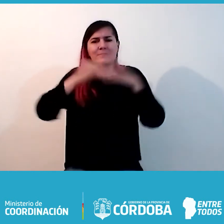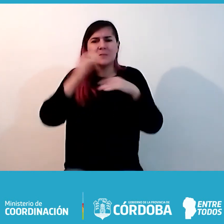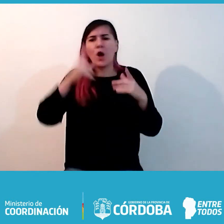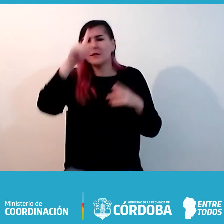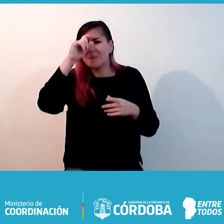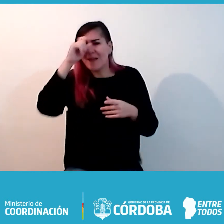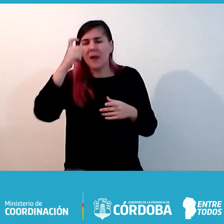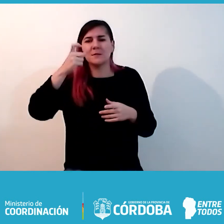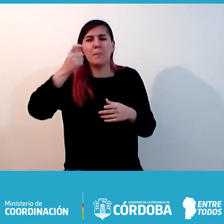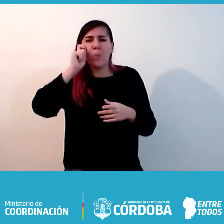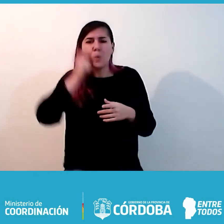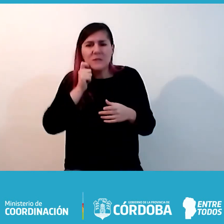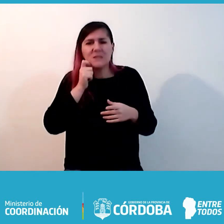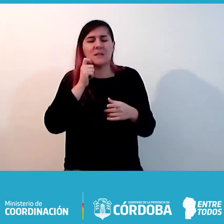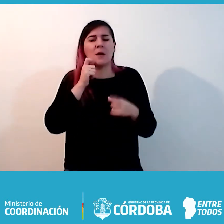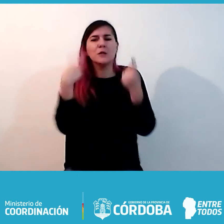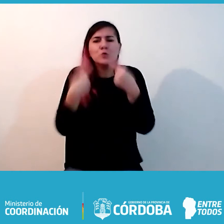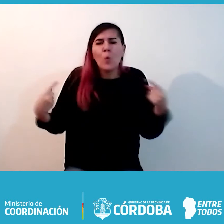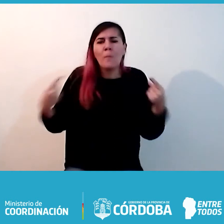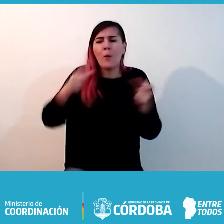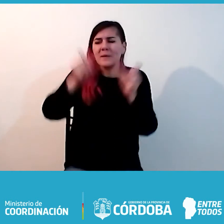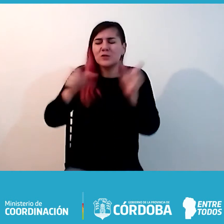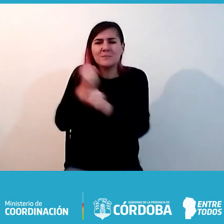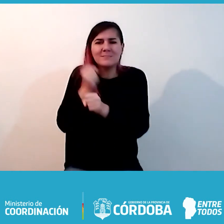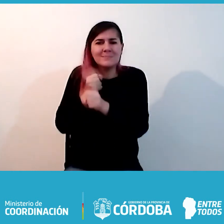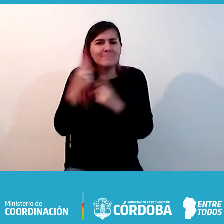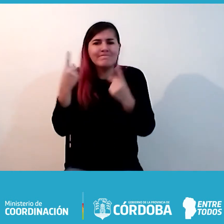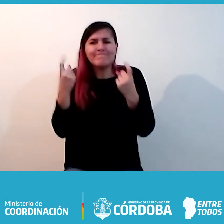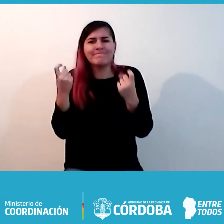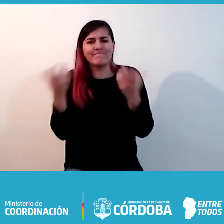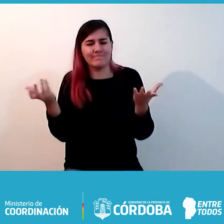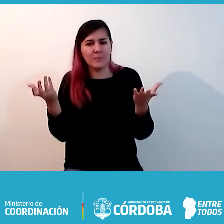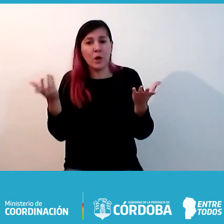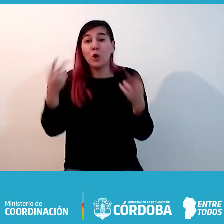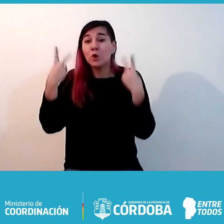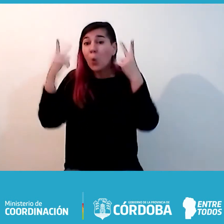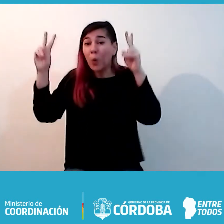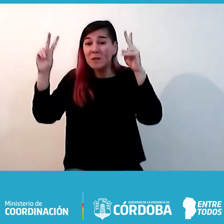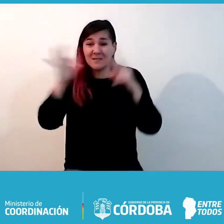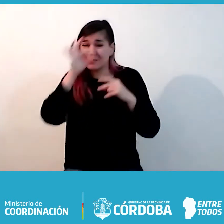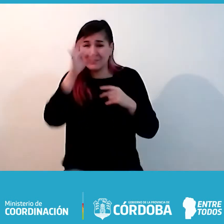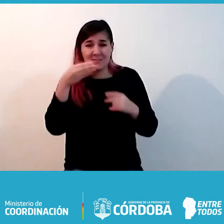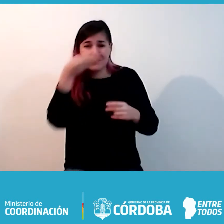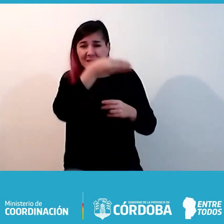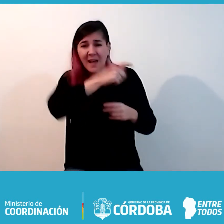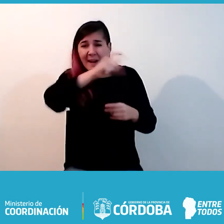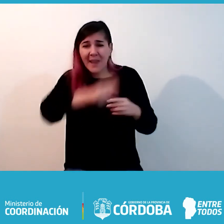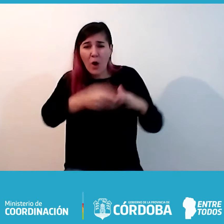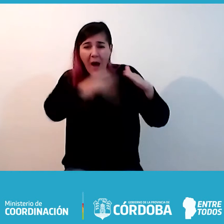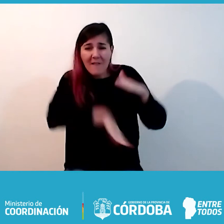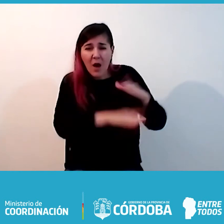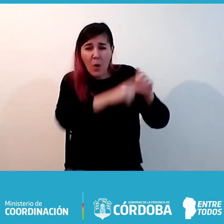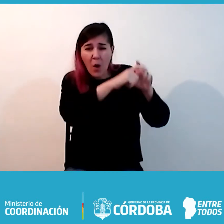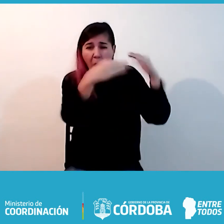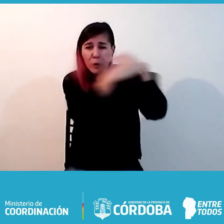con insumos y personal suficiente. Aclara que ningún turista irá a los ríos debajo de una autovía.